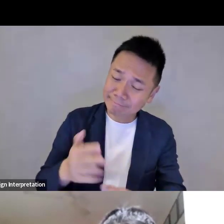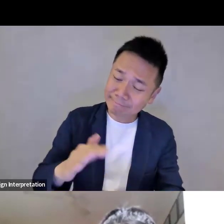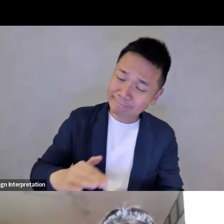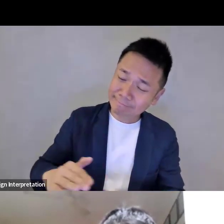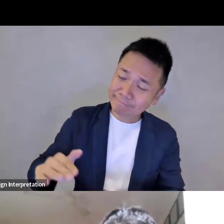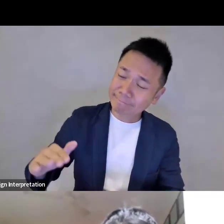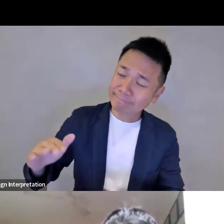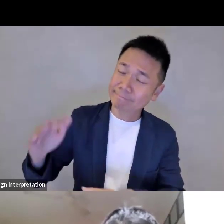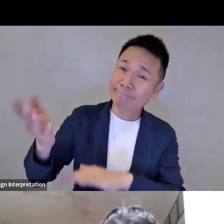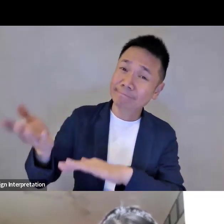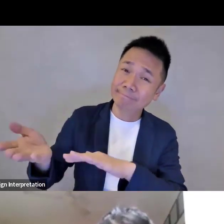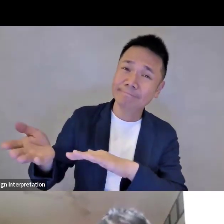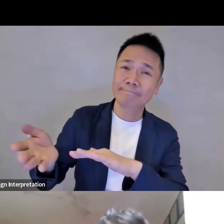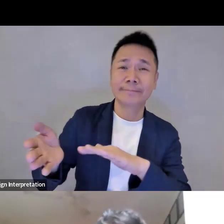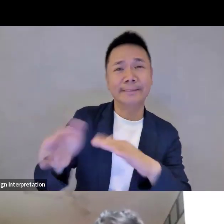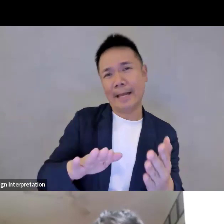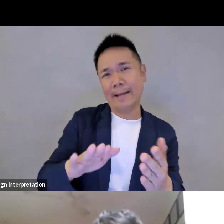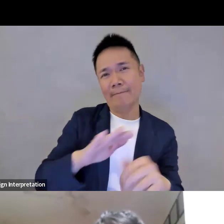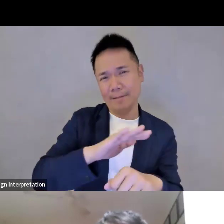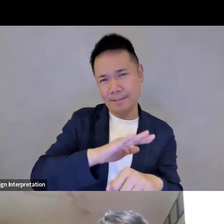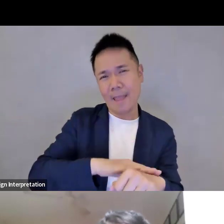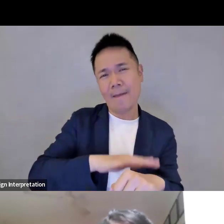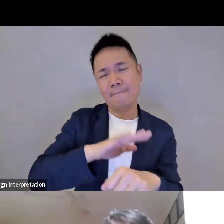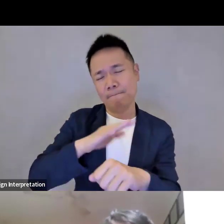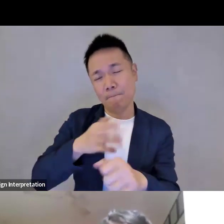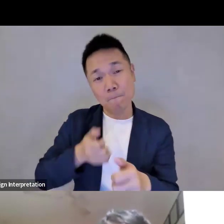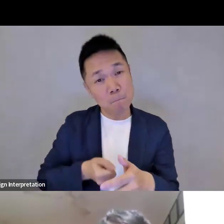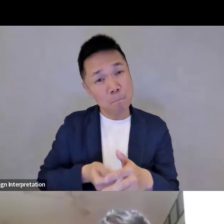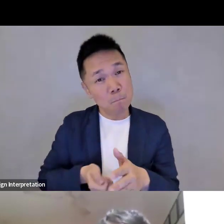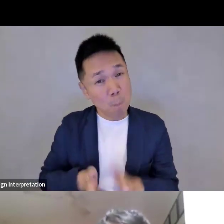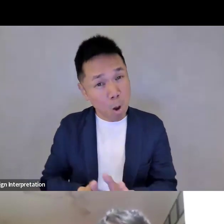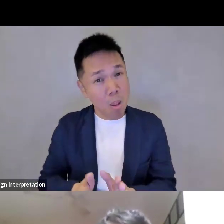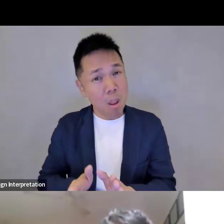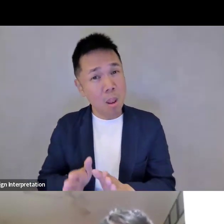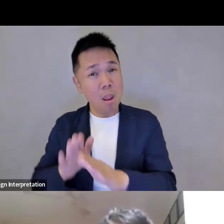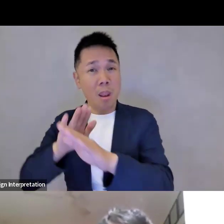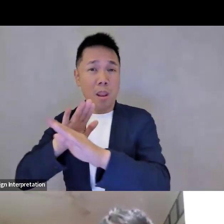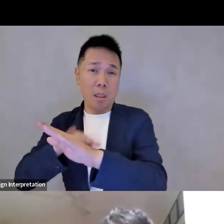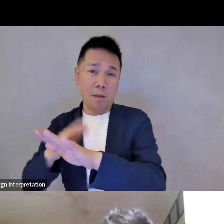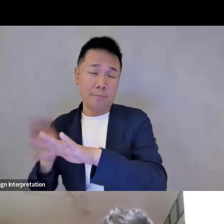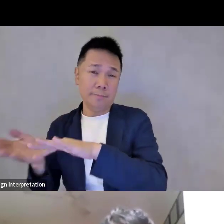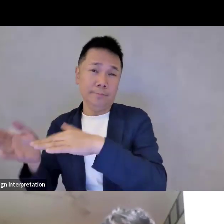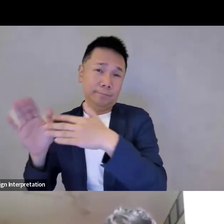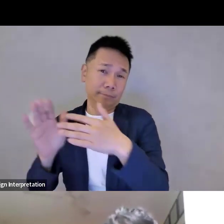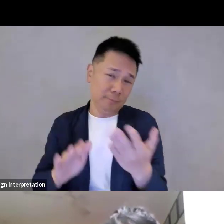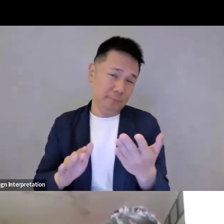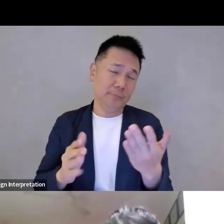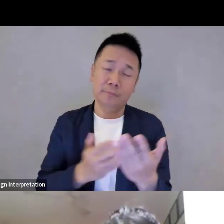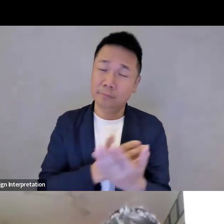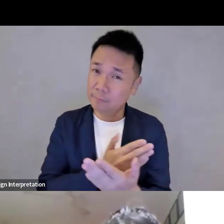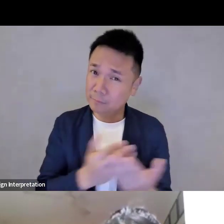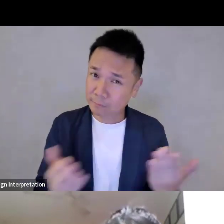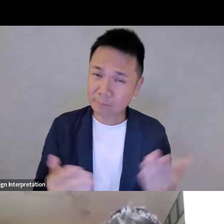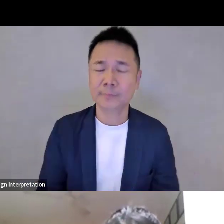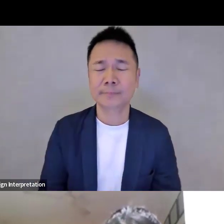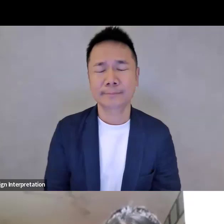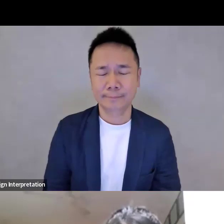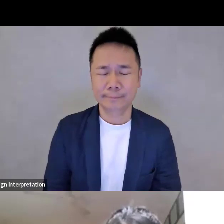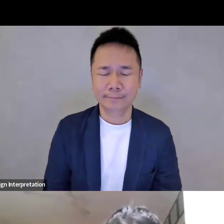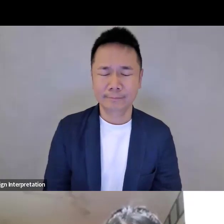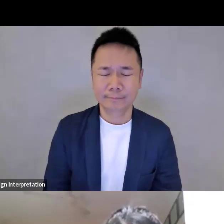人就是都会有一个时间点，都会有一个时间点是要死亡的。